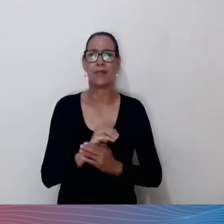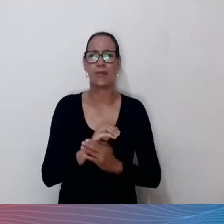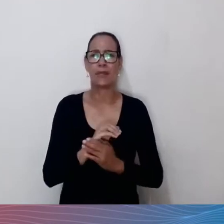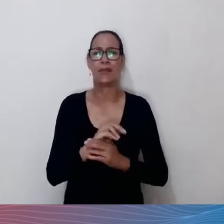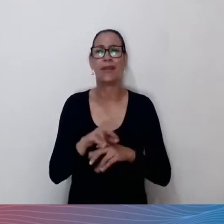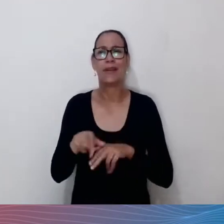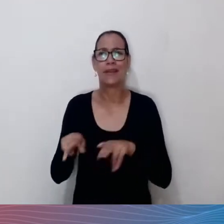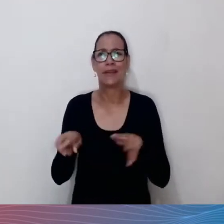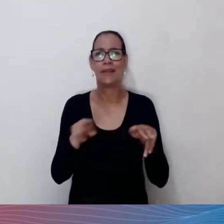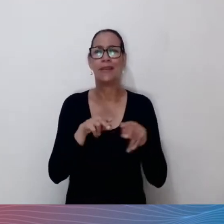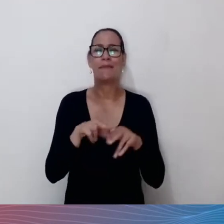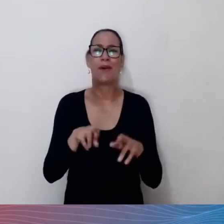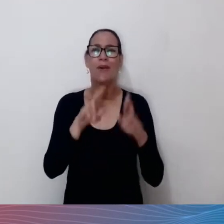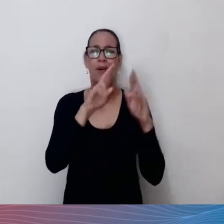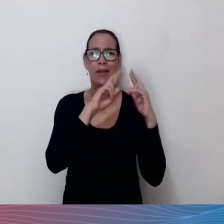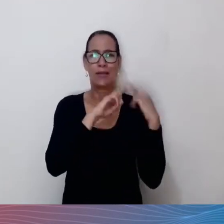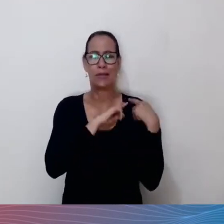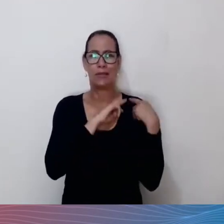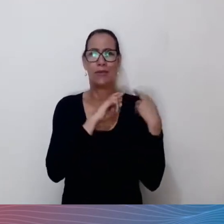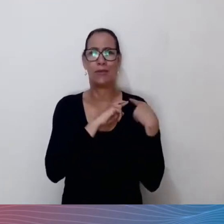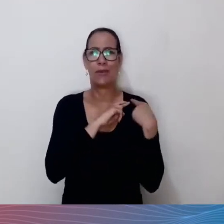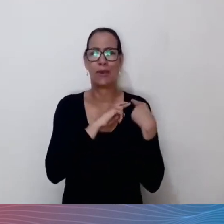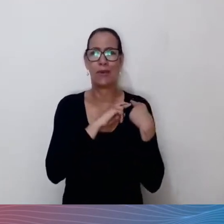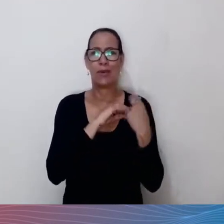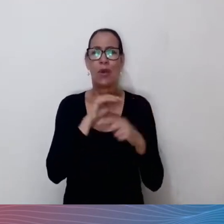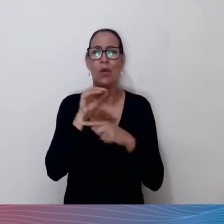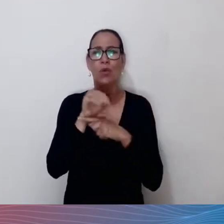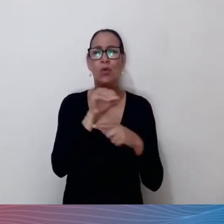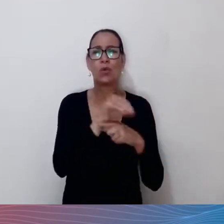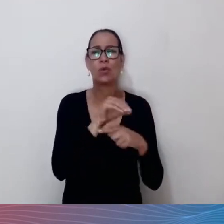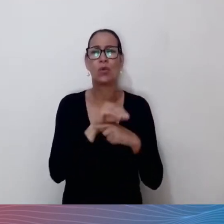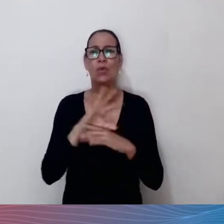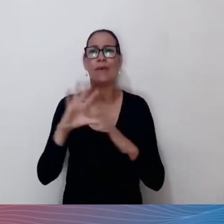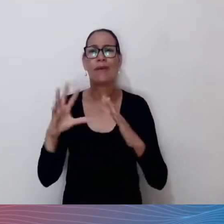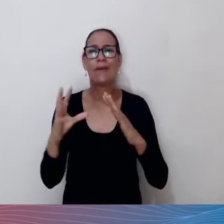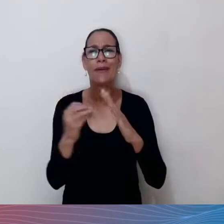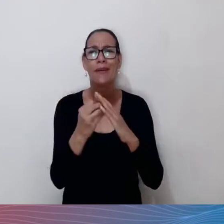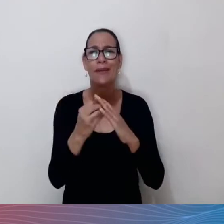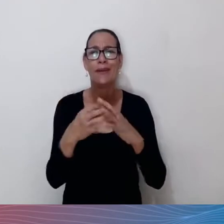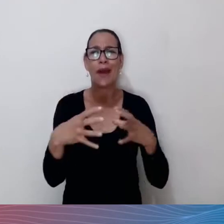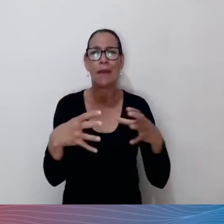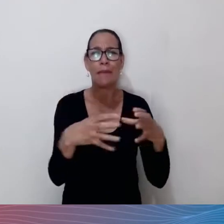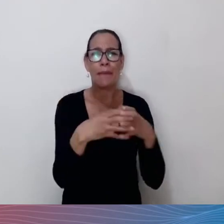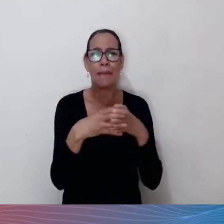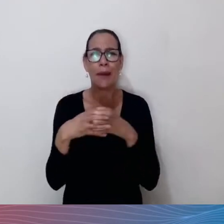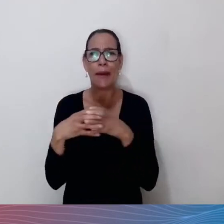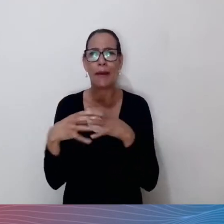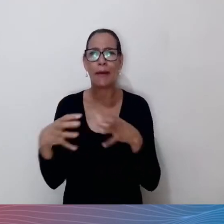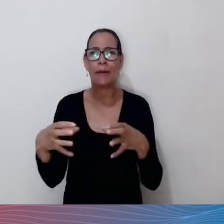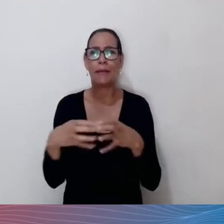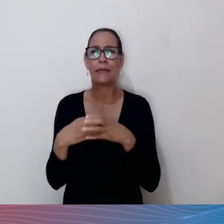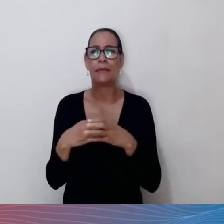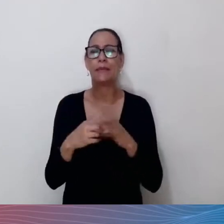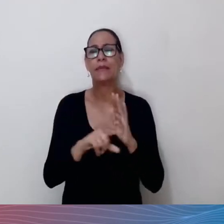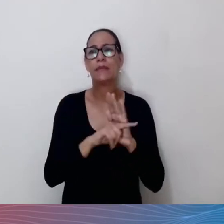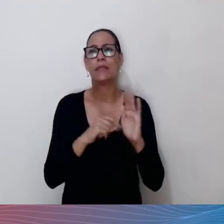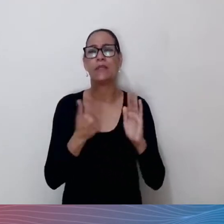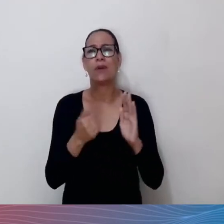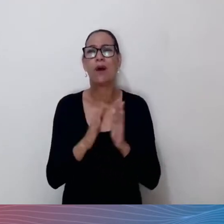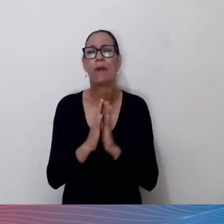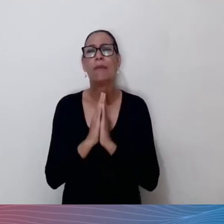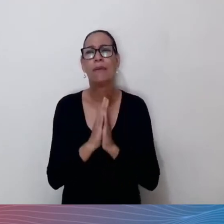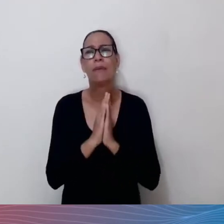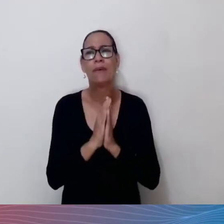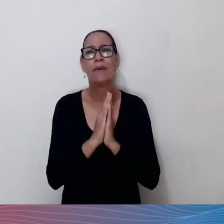frente, cuidando da igreja como rebanho. Versículo 1, né? Rogo, pois, aos presbíteros que há